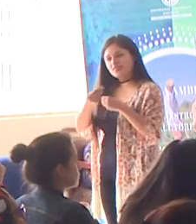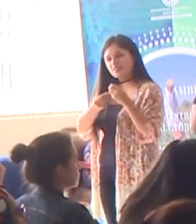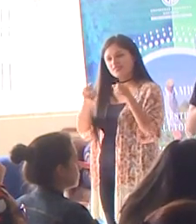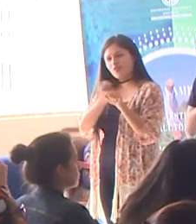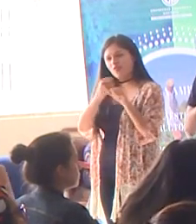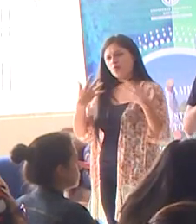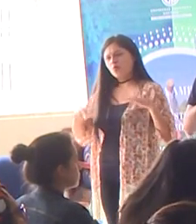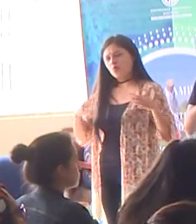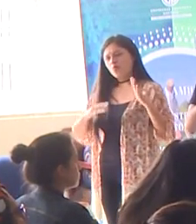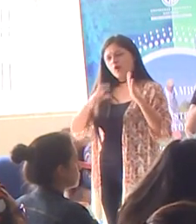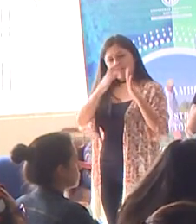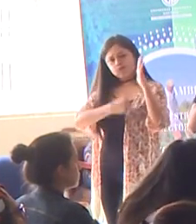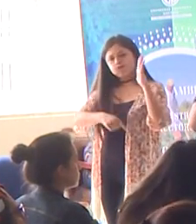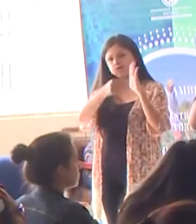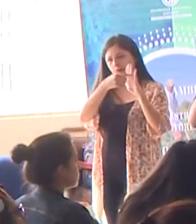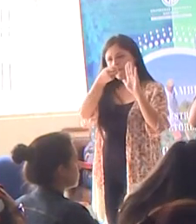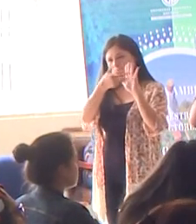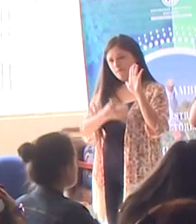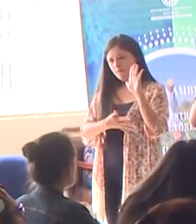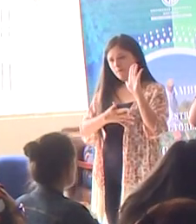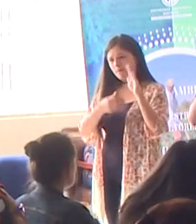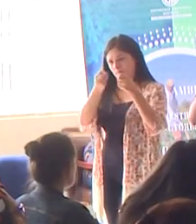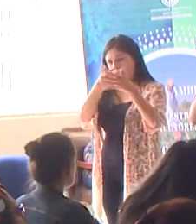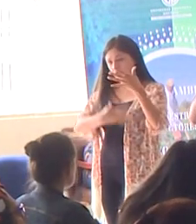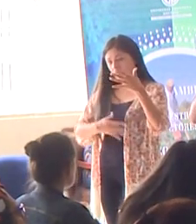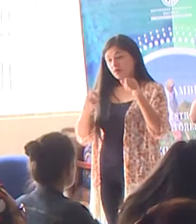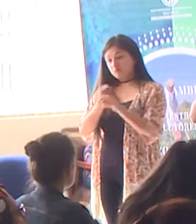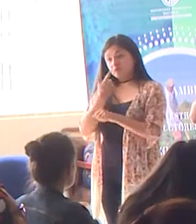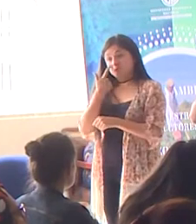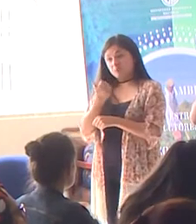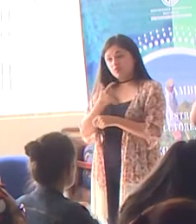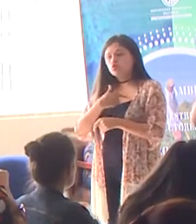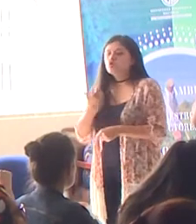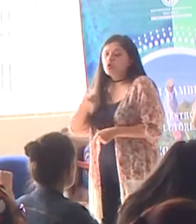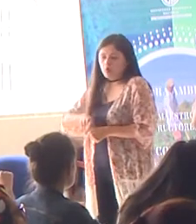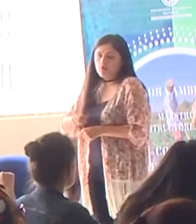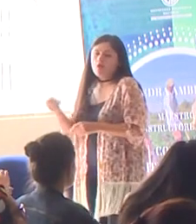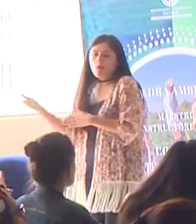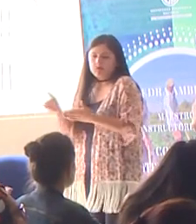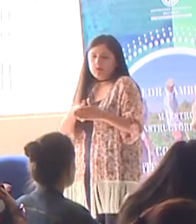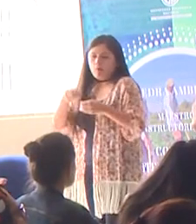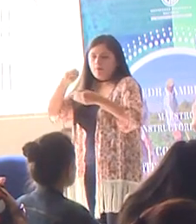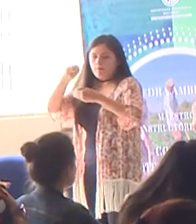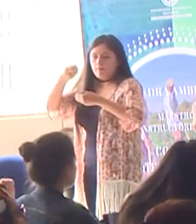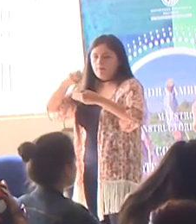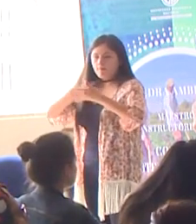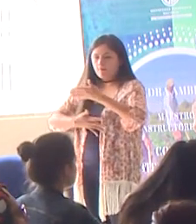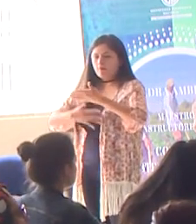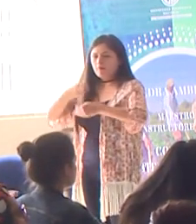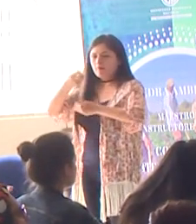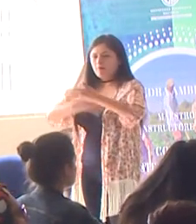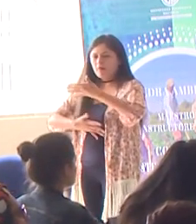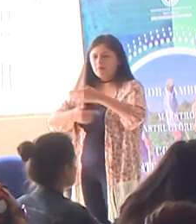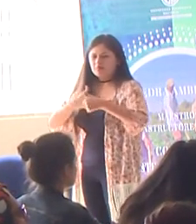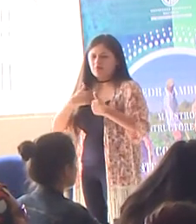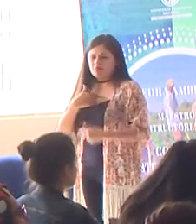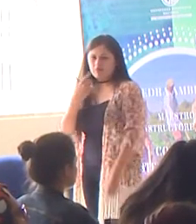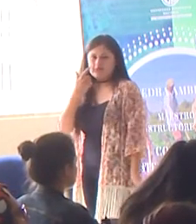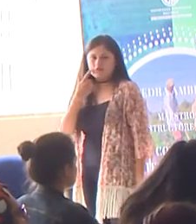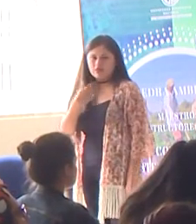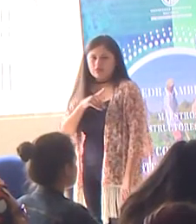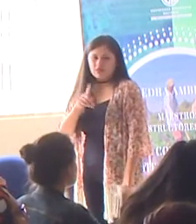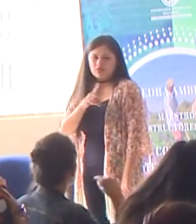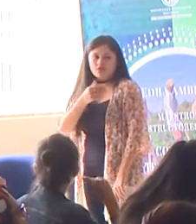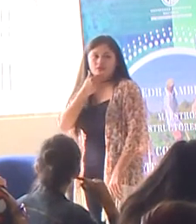muy muy importante yo también traen los mapas pero más bien están como fusilados y si quieren pues luego